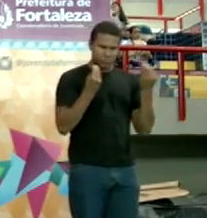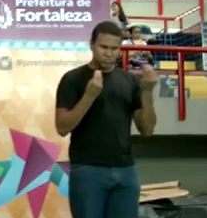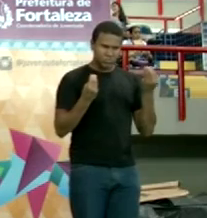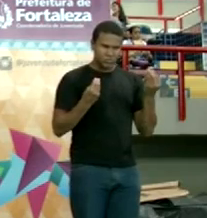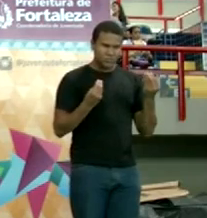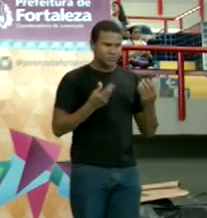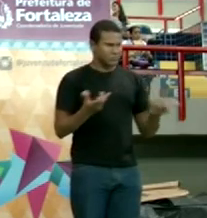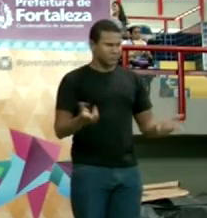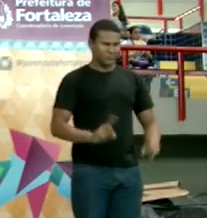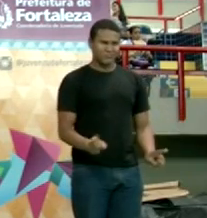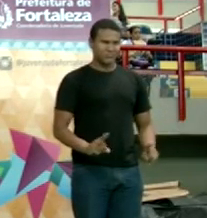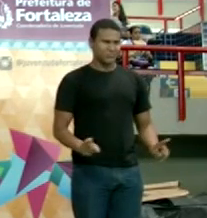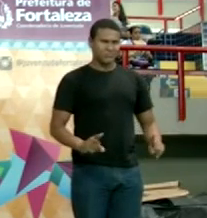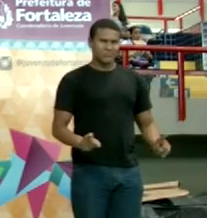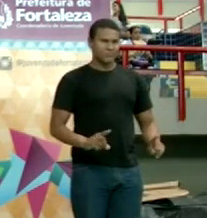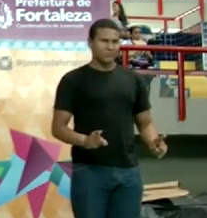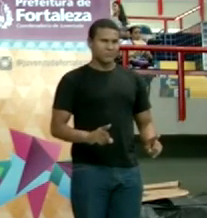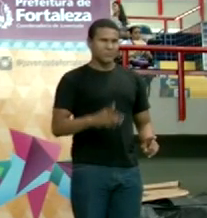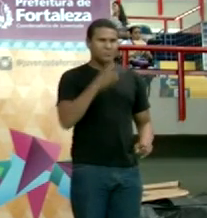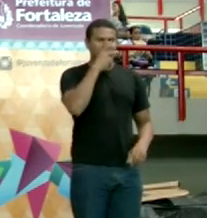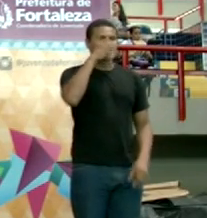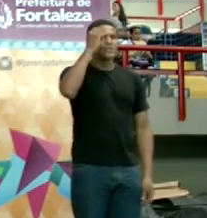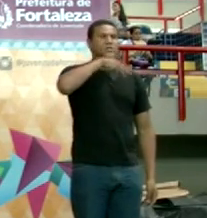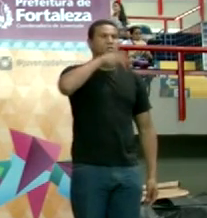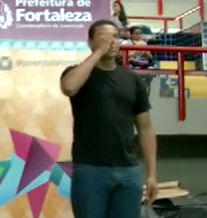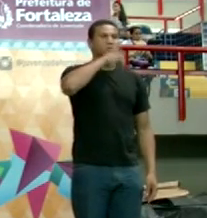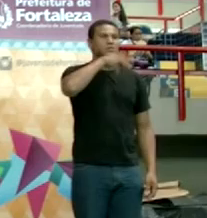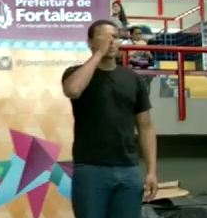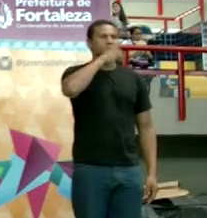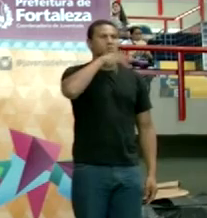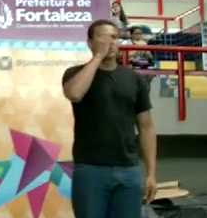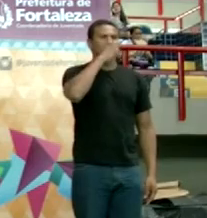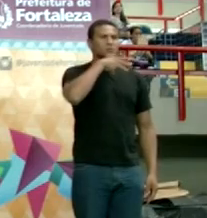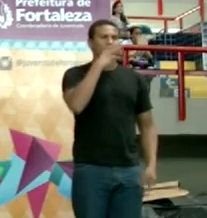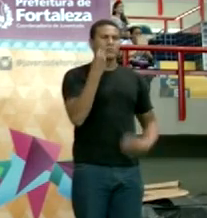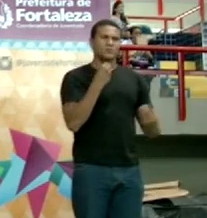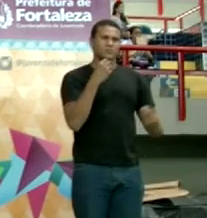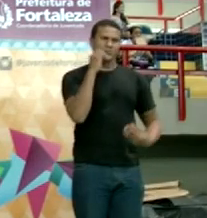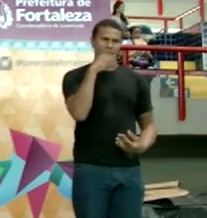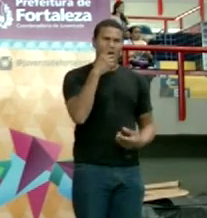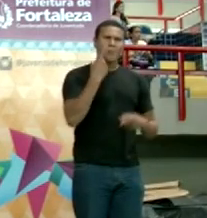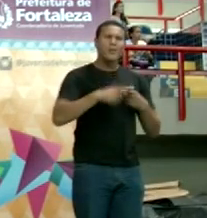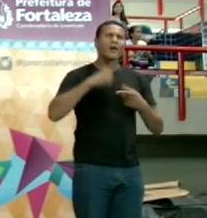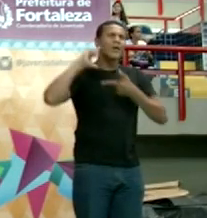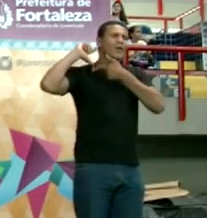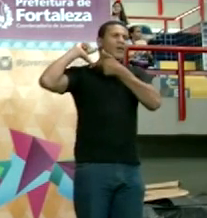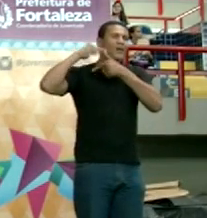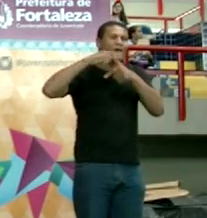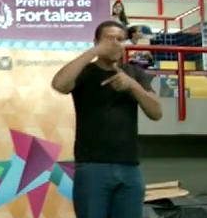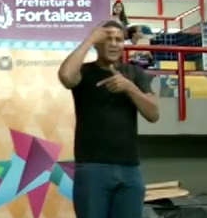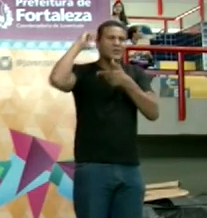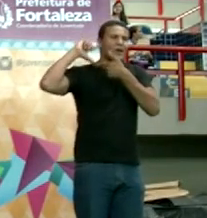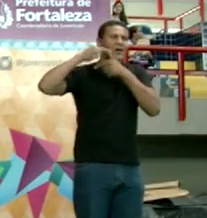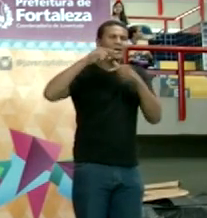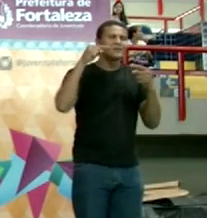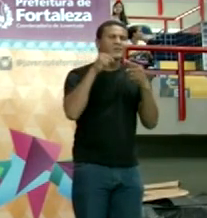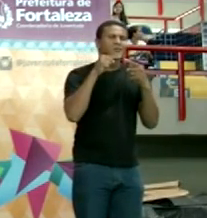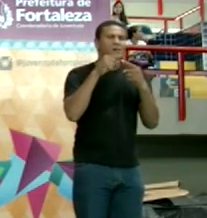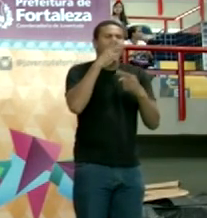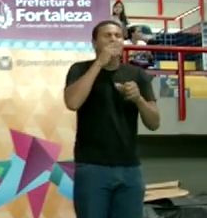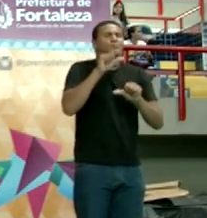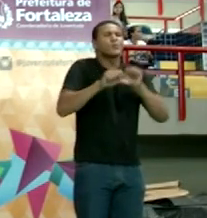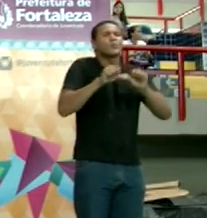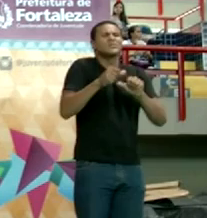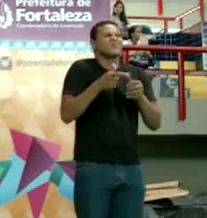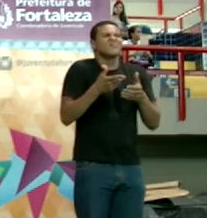Não. Desenvolve técnicas rudimentares. Porque esse pessoal que é tradicional, esse pessoal tradicional não gosta de